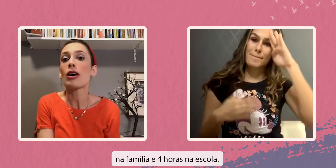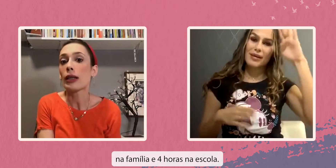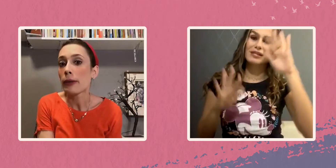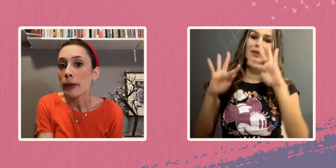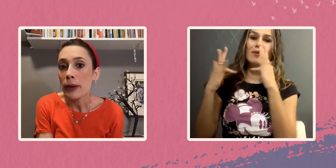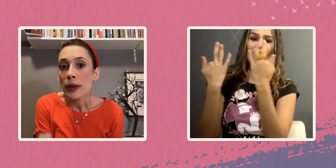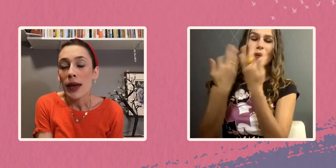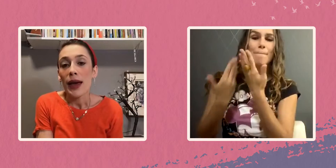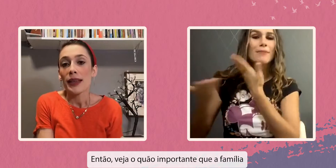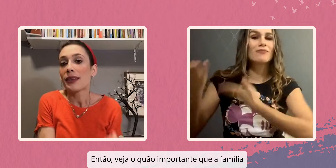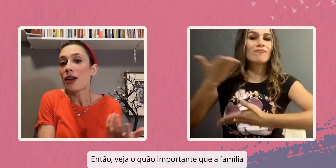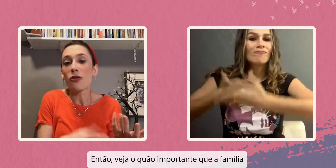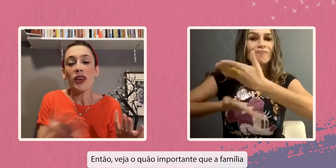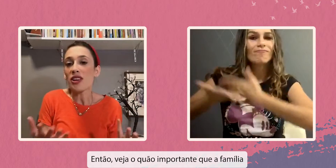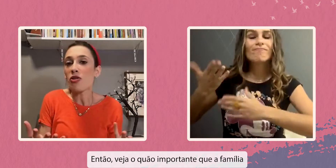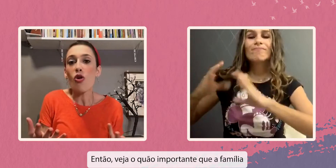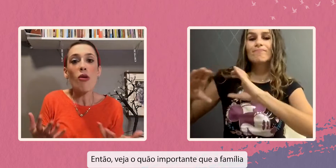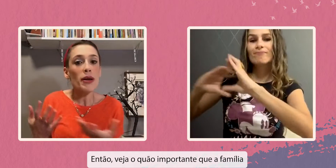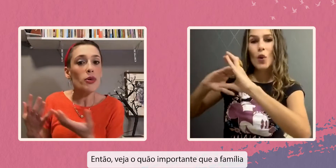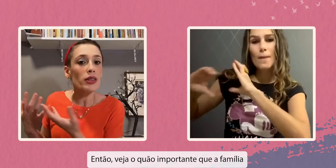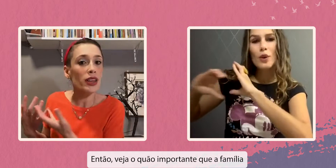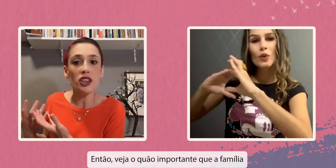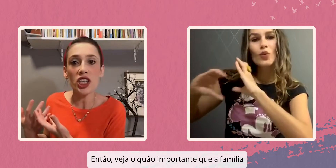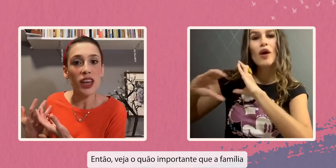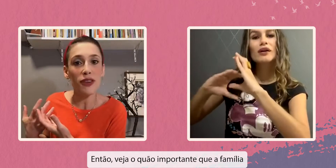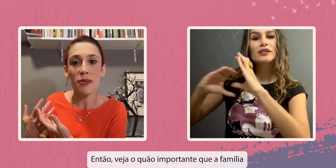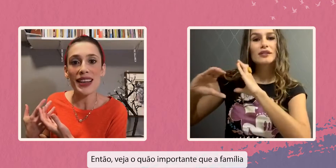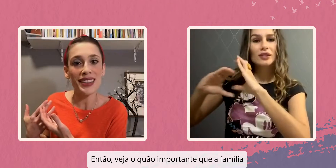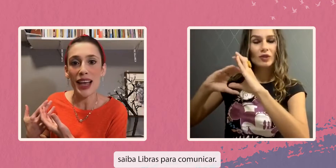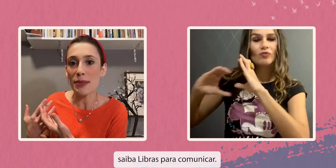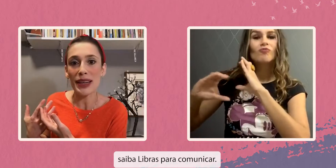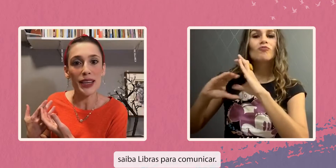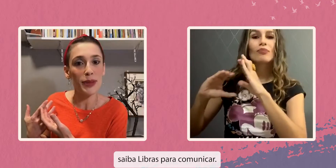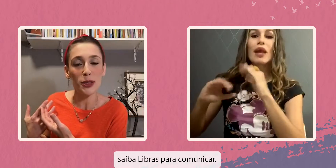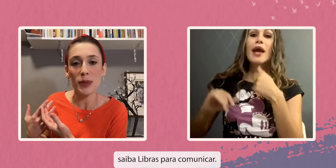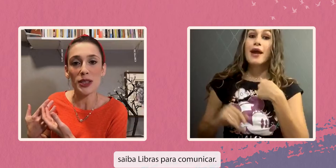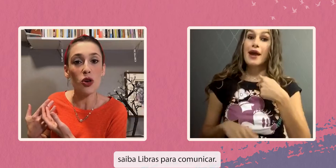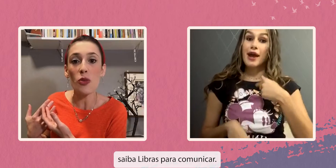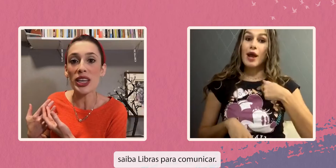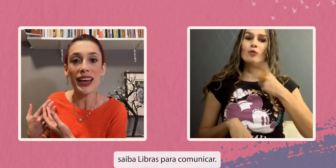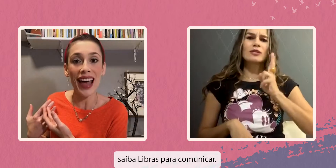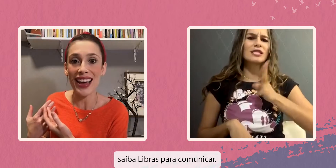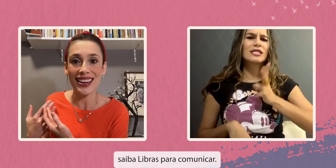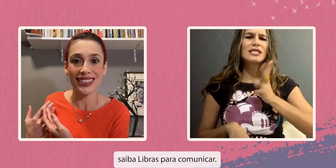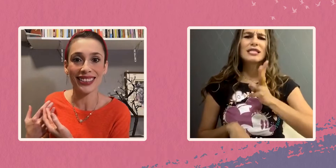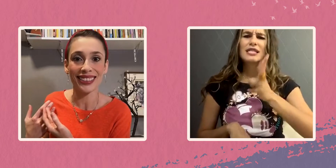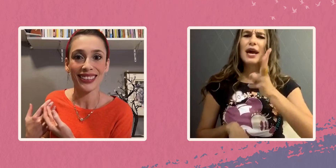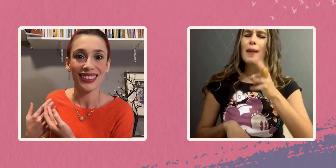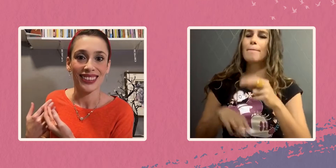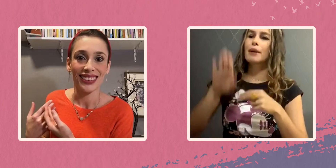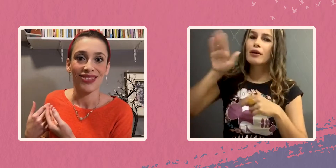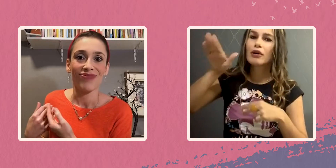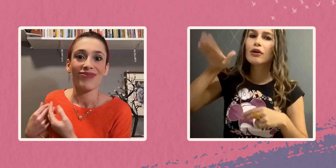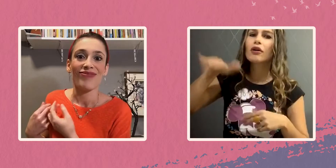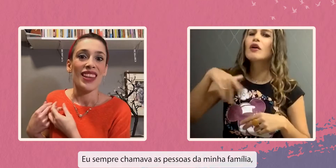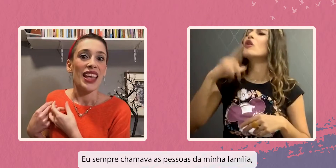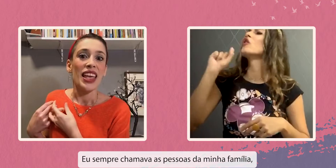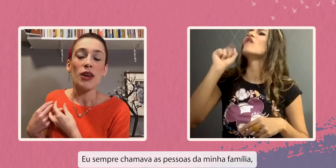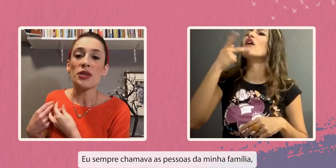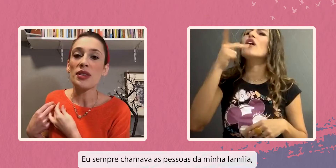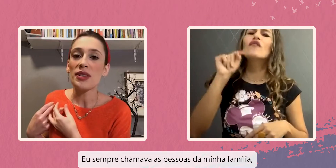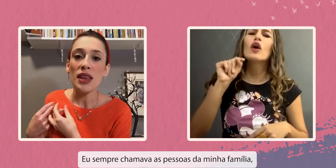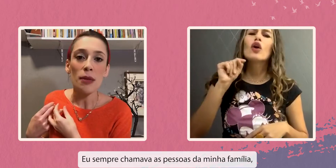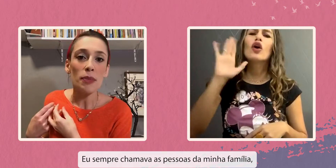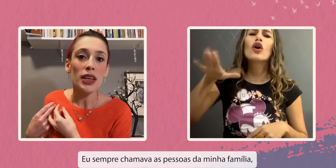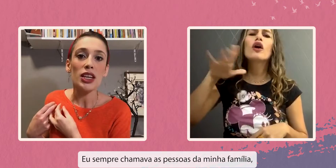na escola. Então, vejam como é importante a família saiba Libras para se comunicar.